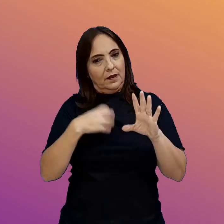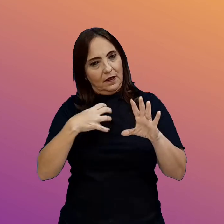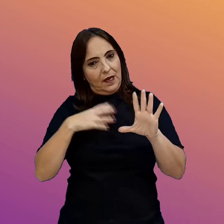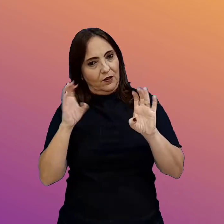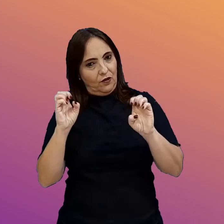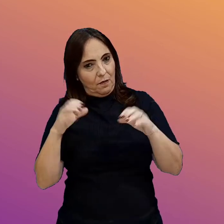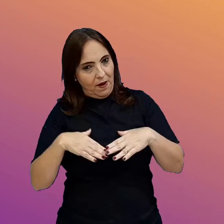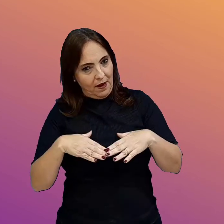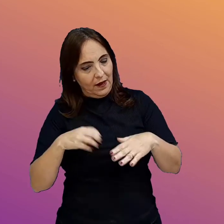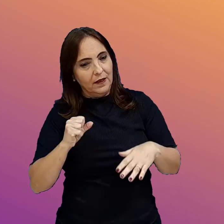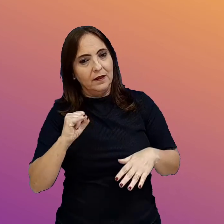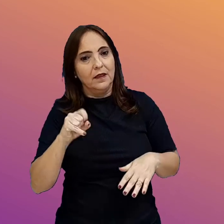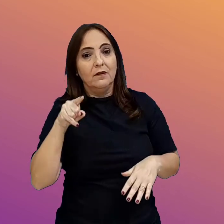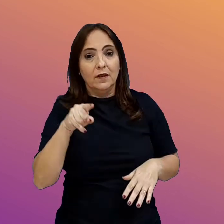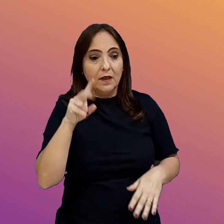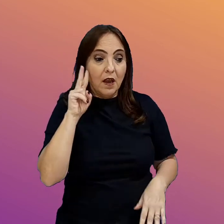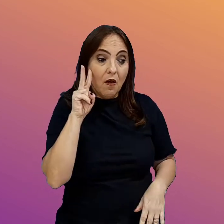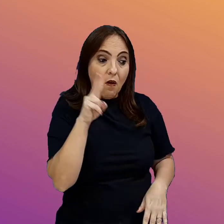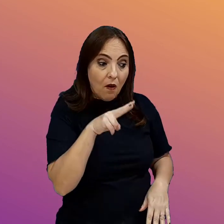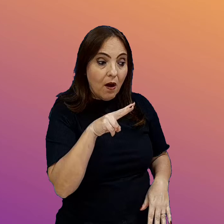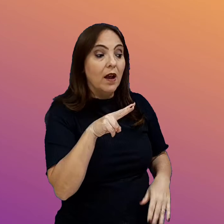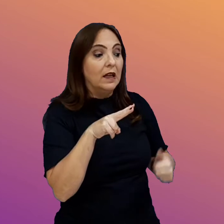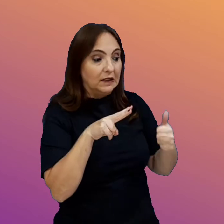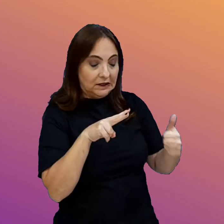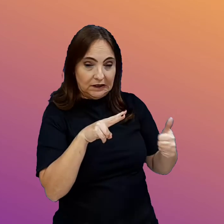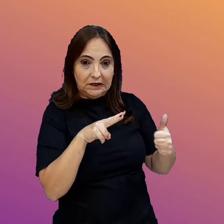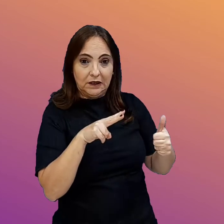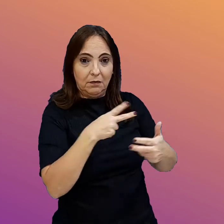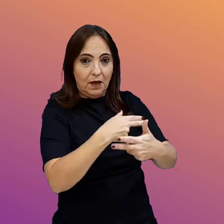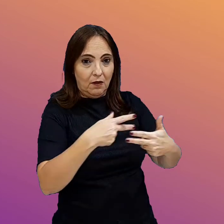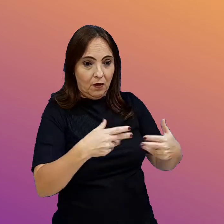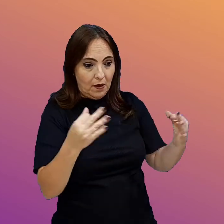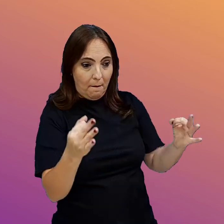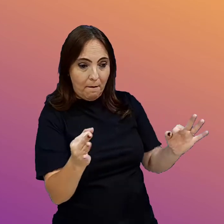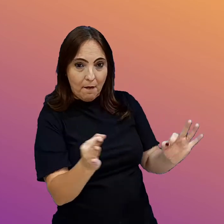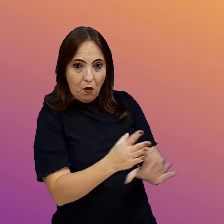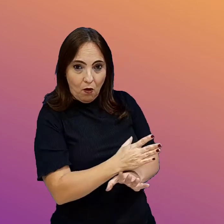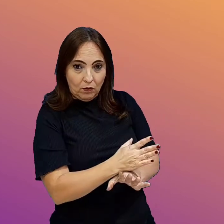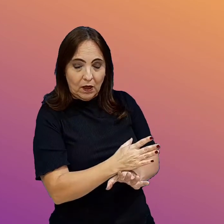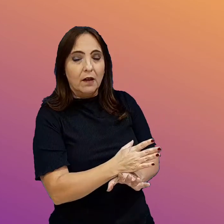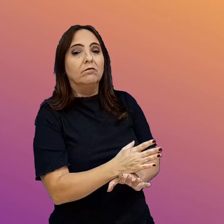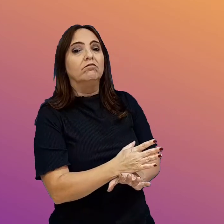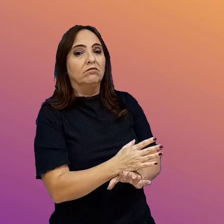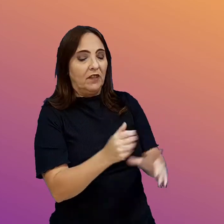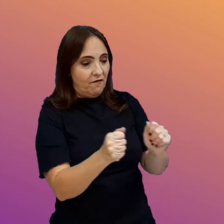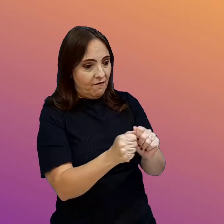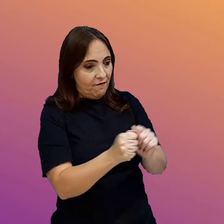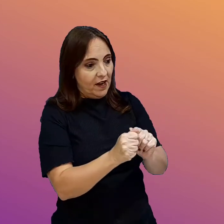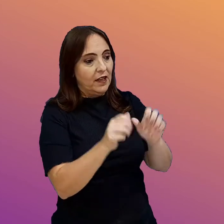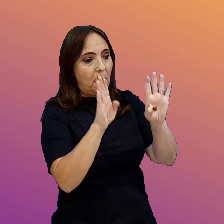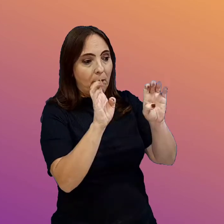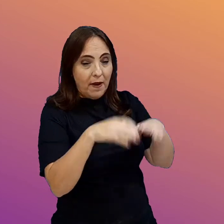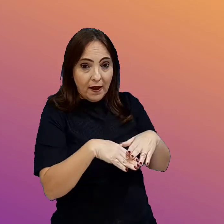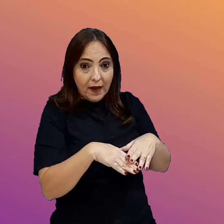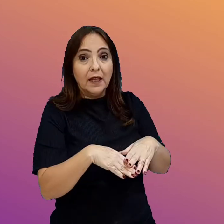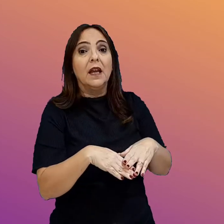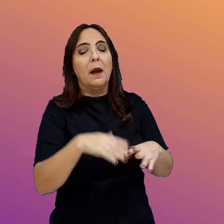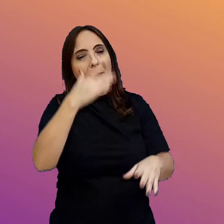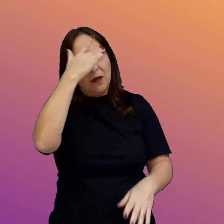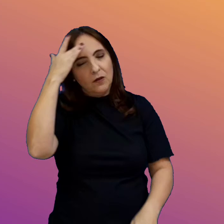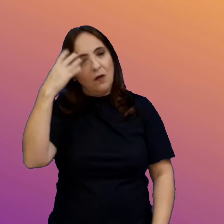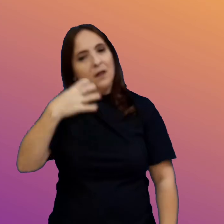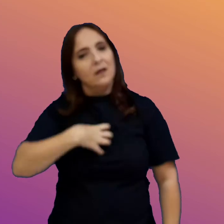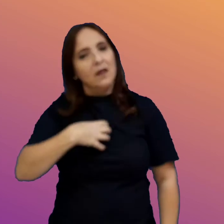Quando você olha para uma tarefa realizada, você se sente bem. você se sente útil, você se sente